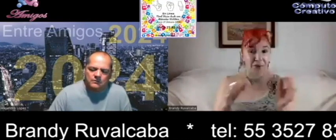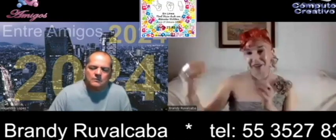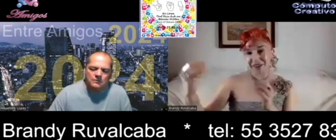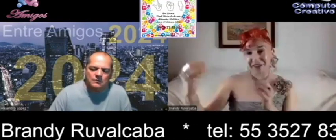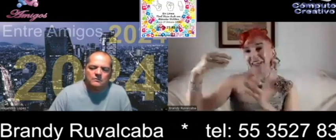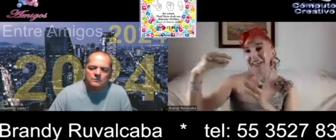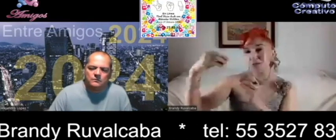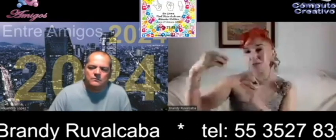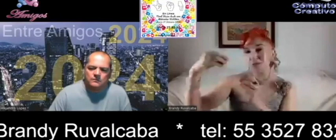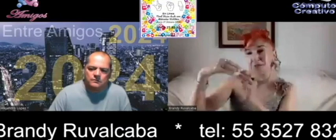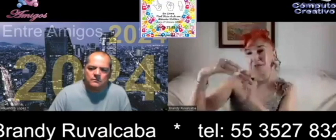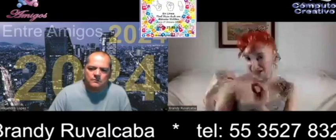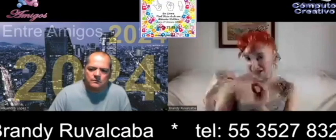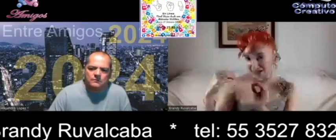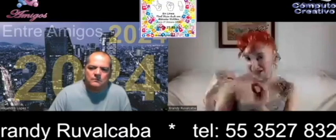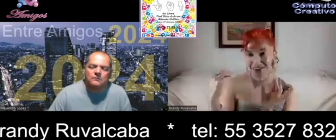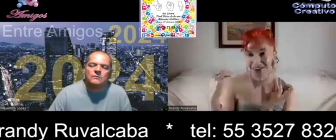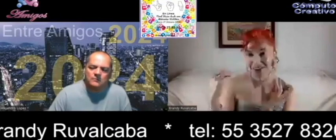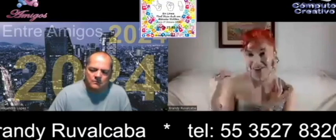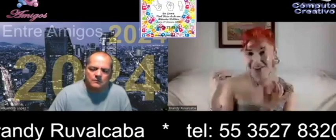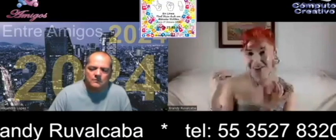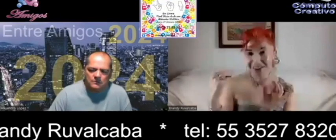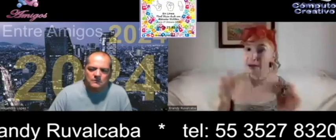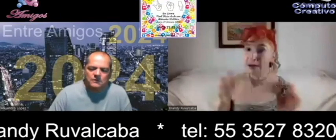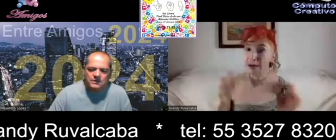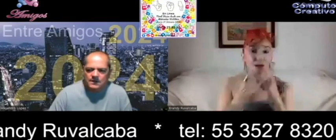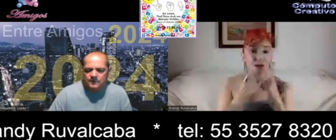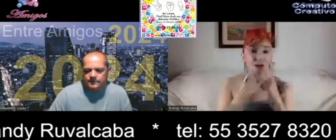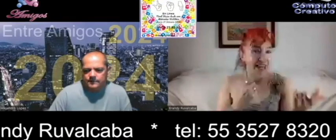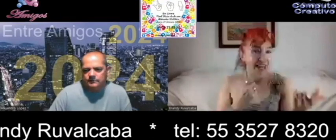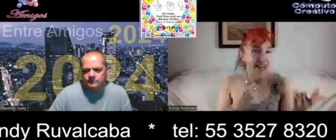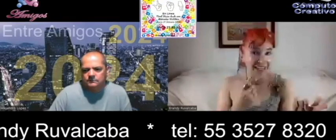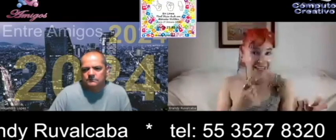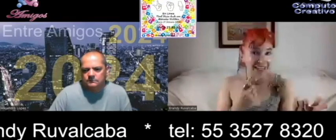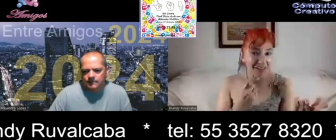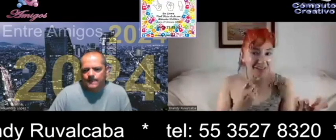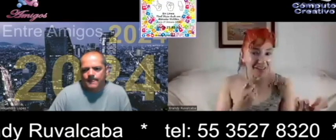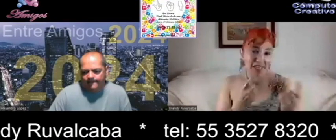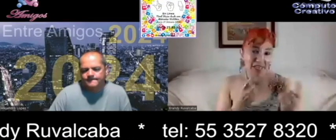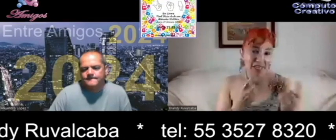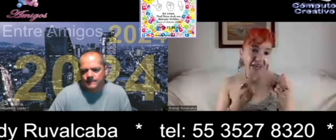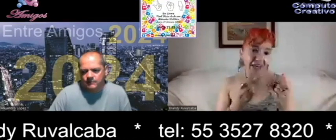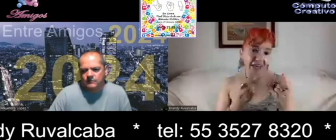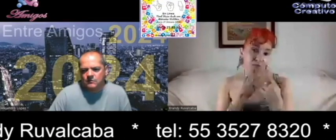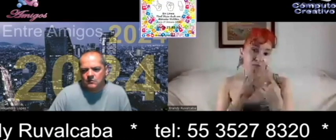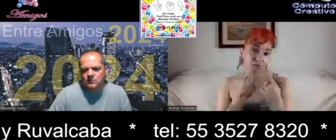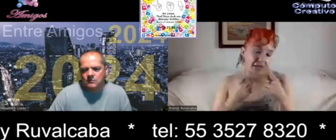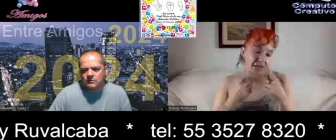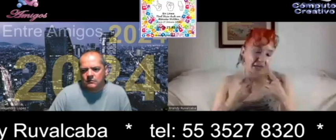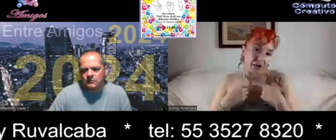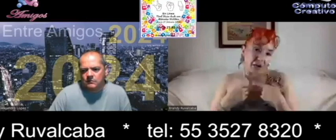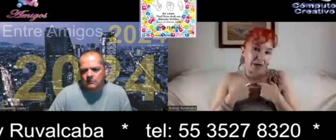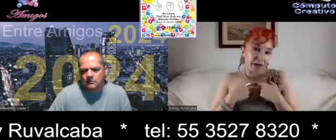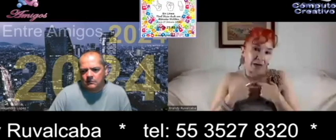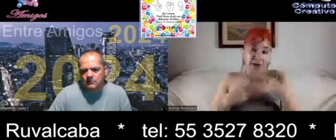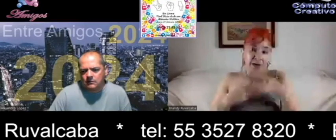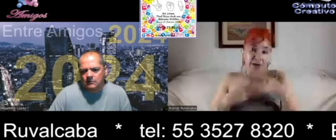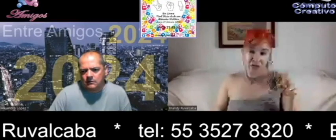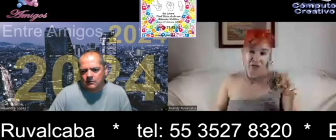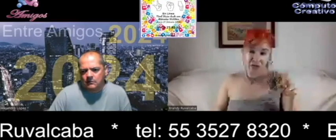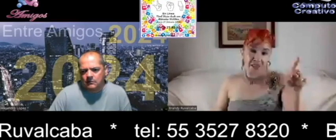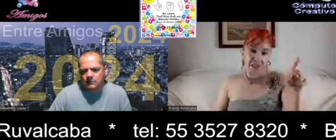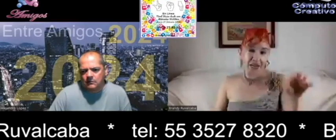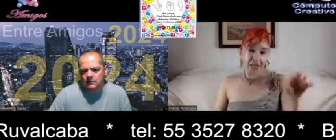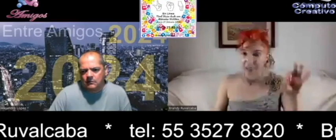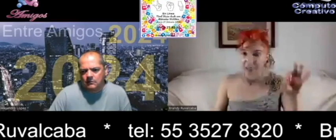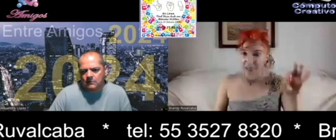porque vienen Ujú. de una misma mamá o del mismo papá, ¿no? Sí, Pero claro, son diferentes, porque tú hablas español, pero si quieres